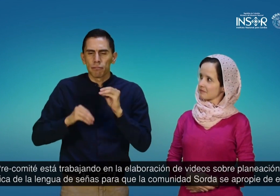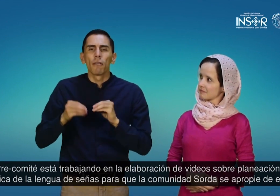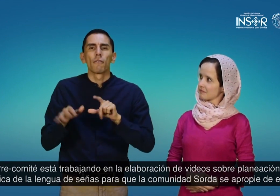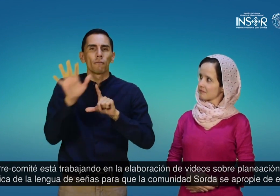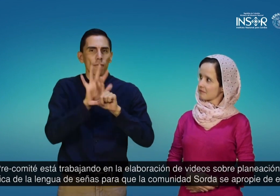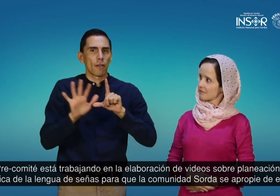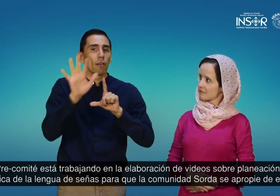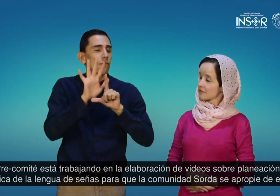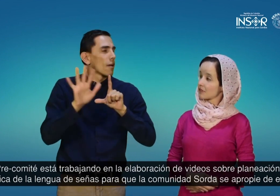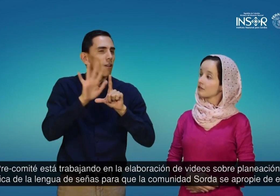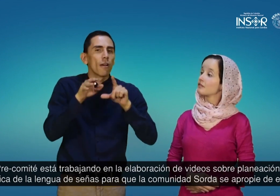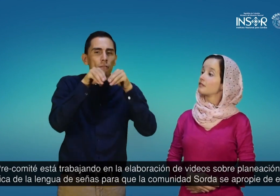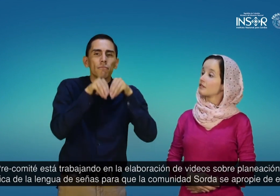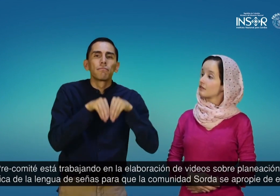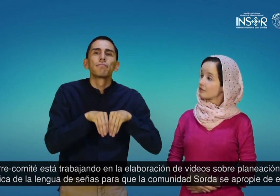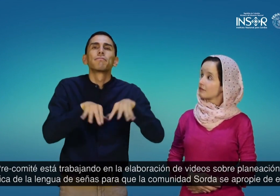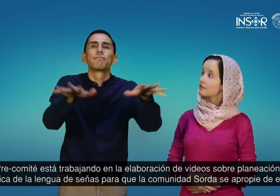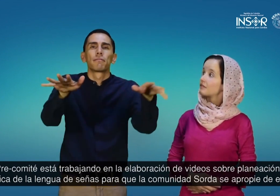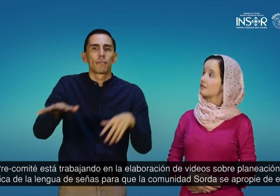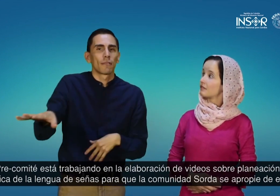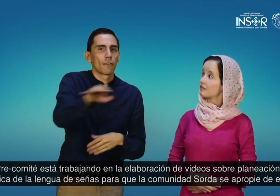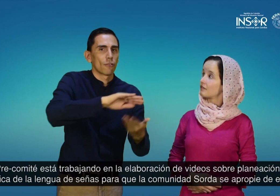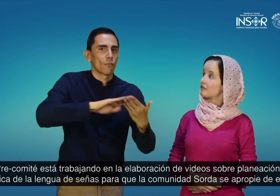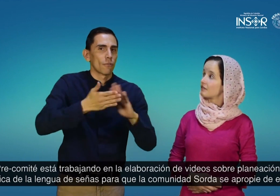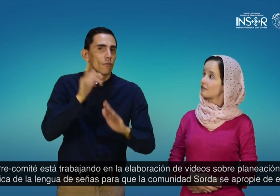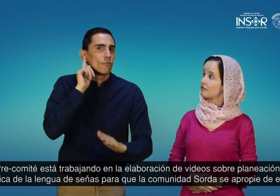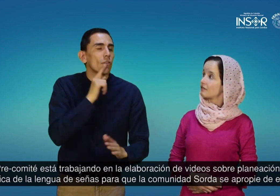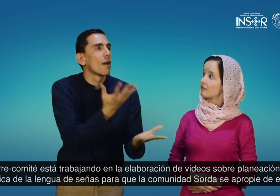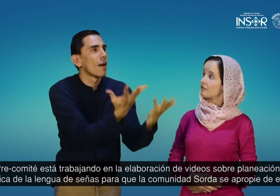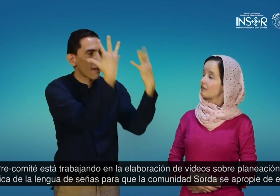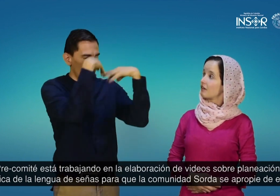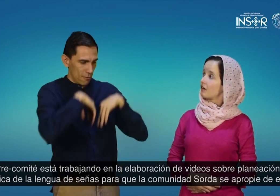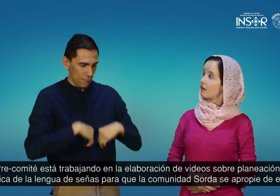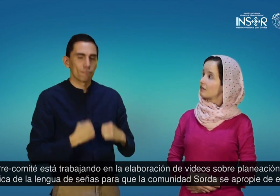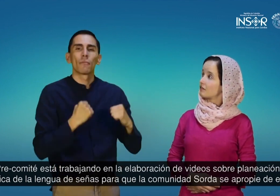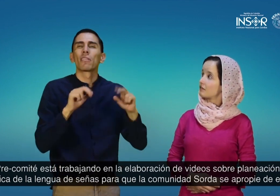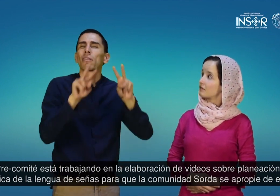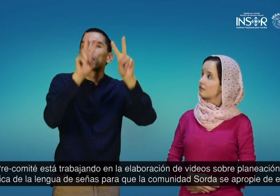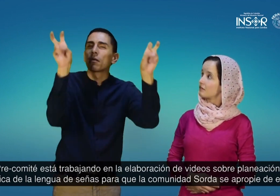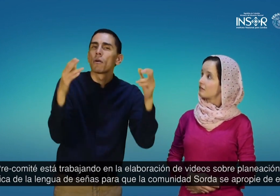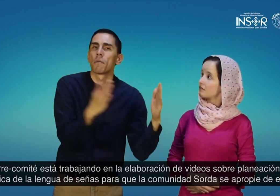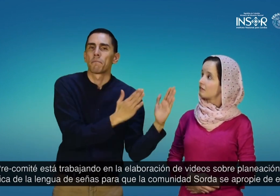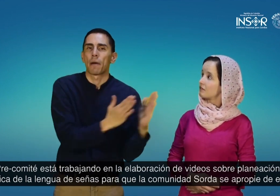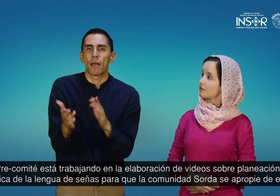videos sobre planeación lingüística de la lengua de señas para que la comunidad sorda se apropie de ellos.